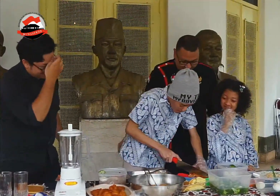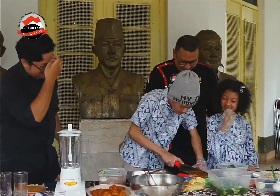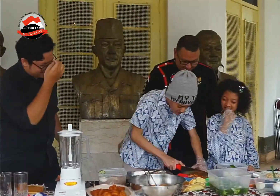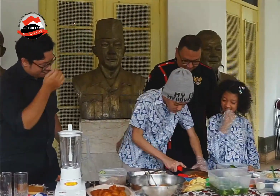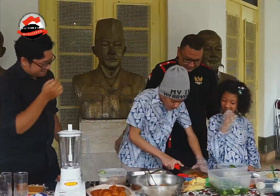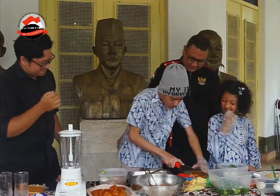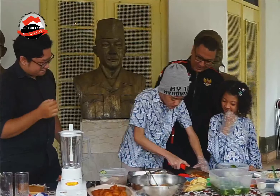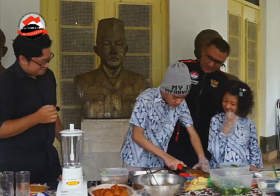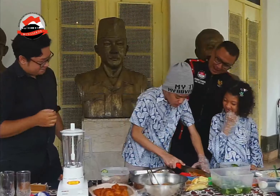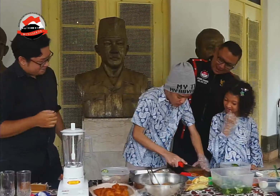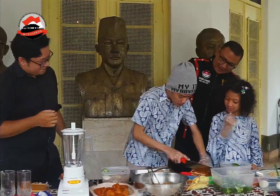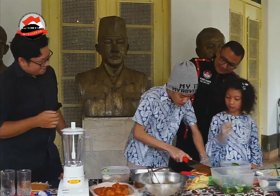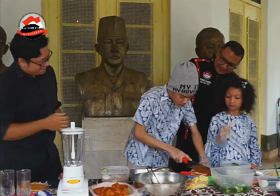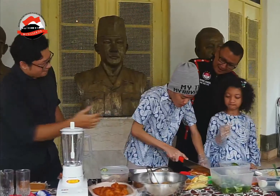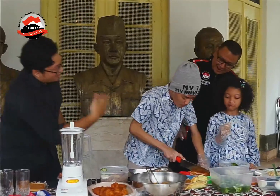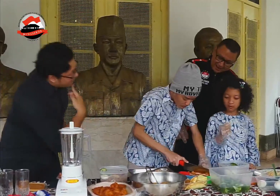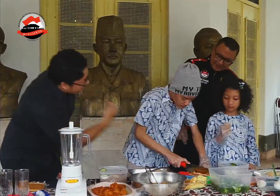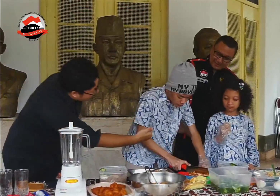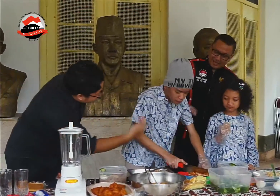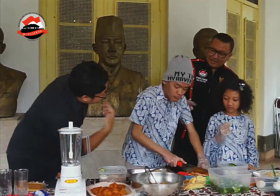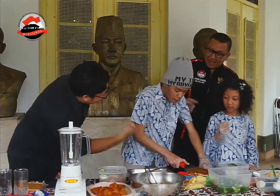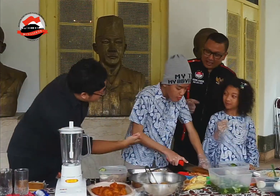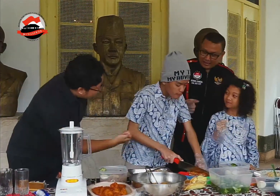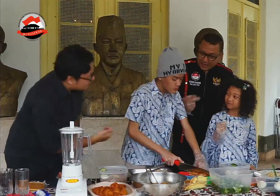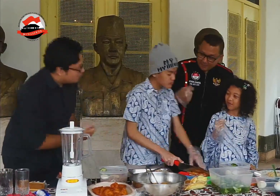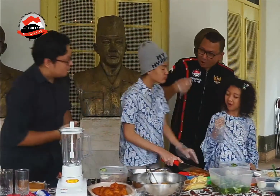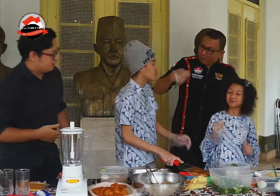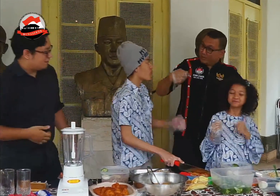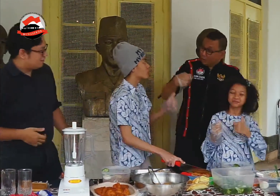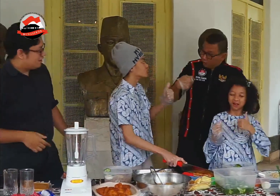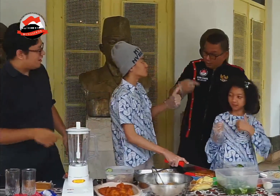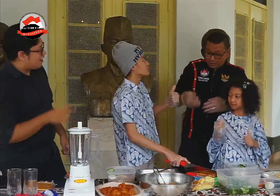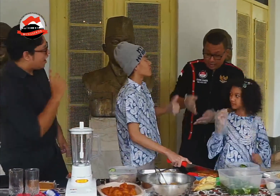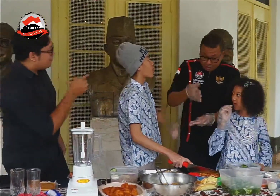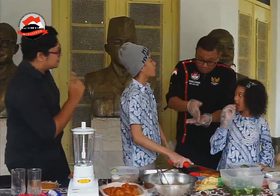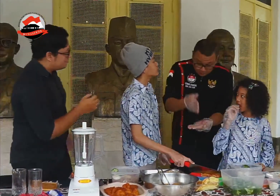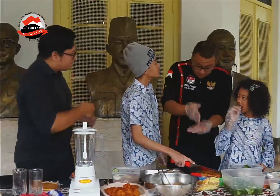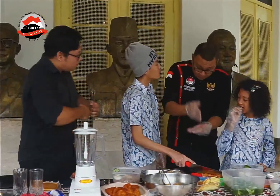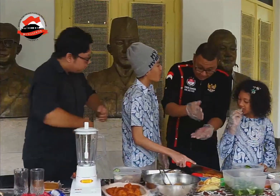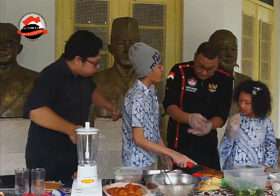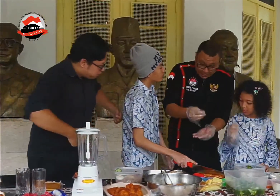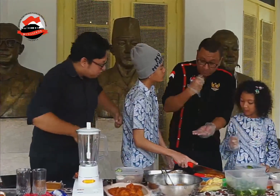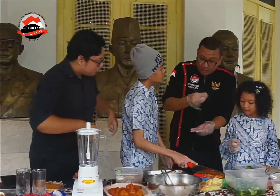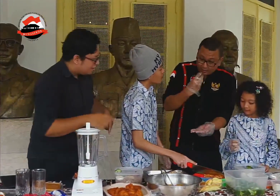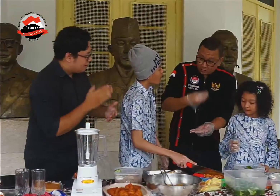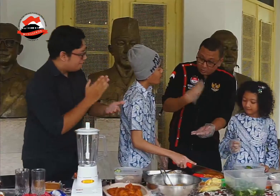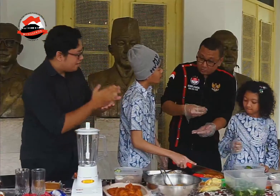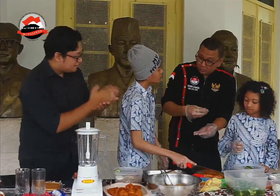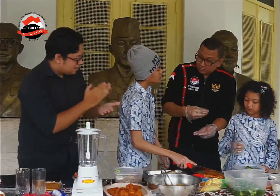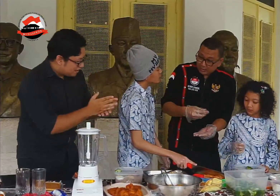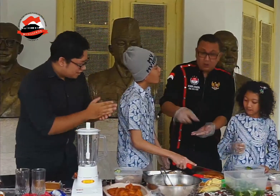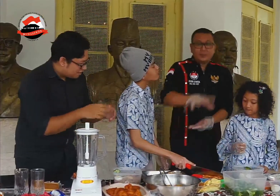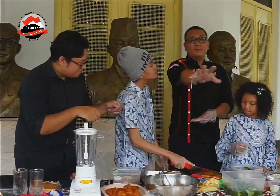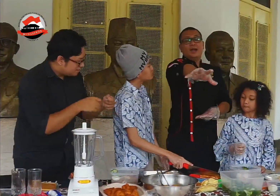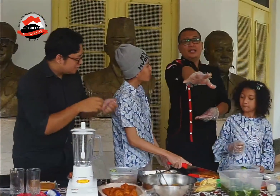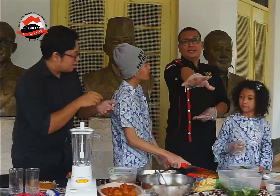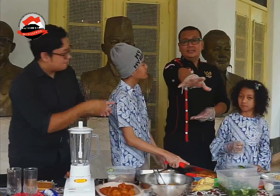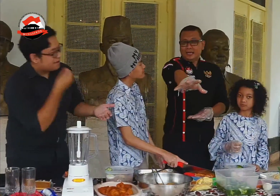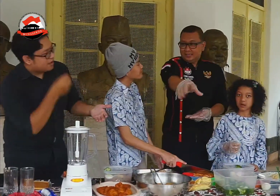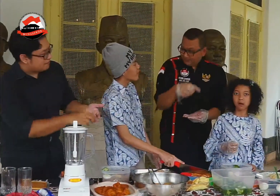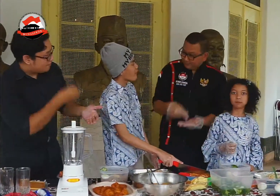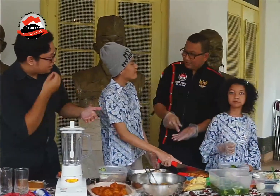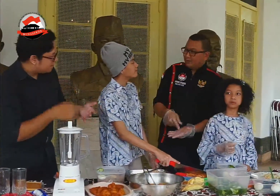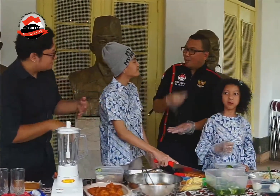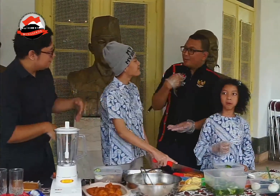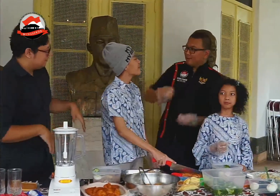Uduh. Ya. Enak nggak? Enak ya? Jadi, nah, kenapa Om gendut? Karena Om sebelum masak, Om makan dulu. Jadi, Om yang makanan nggak